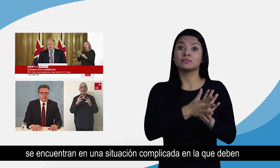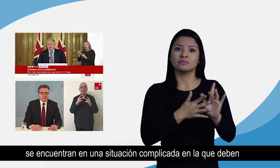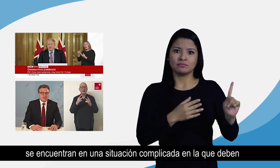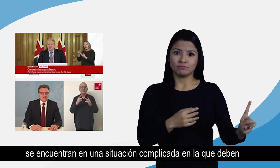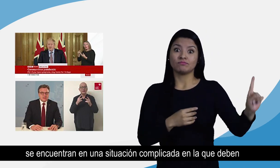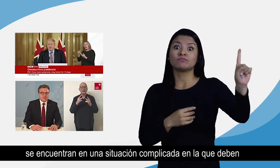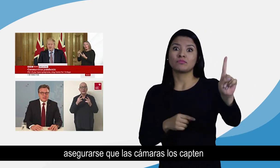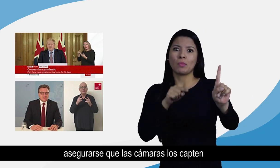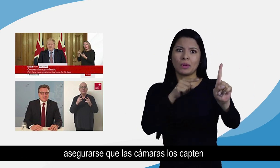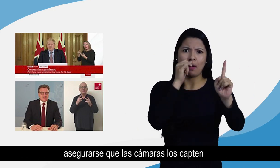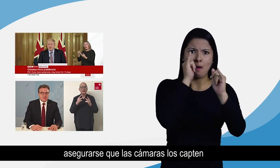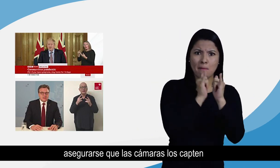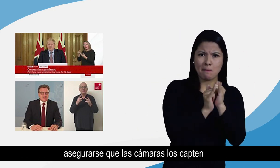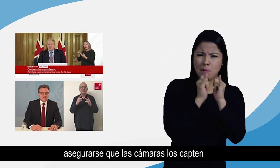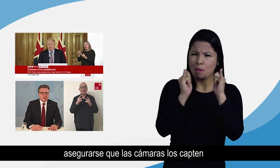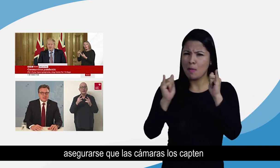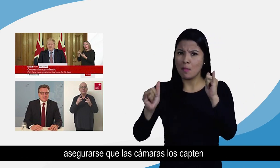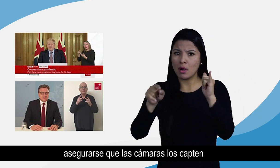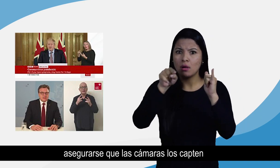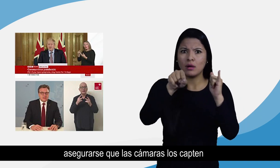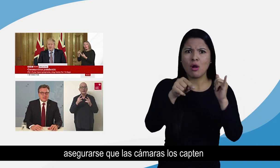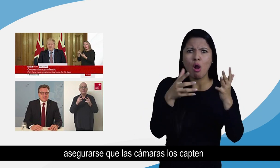en la que debe asegurarse de que las cámaras los capten.